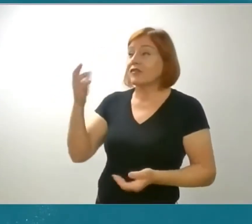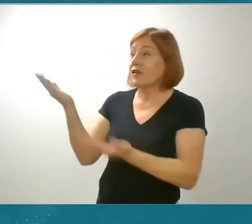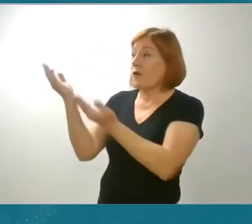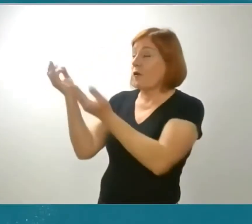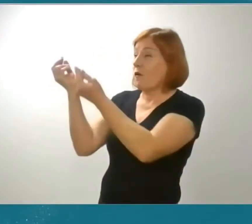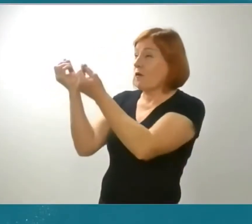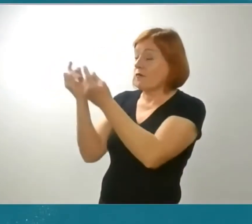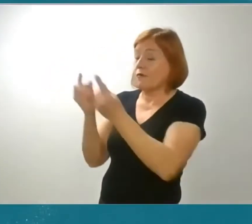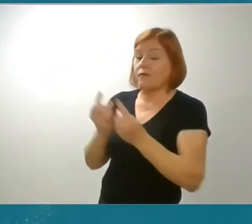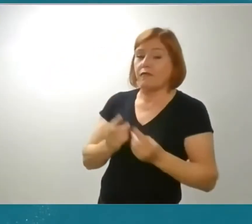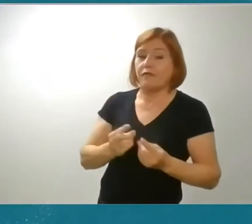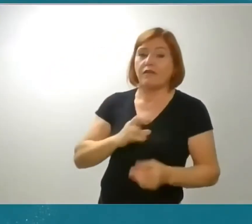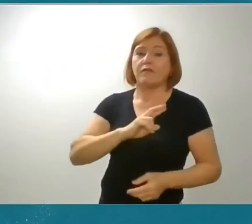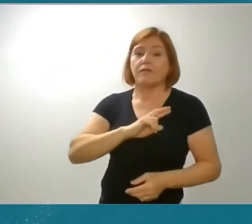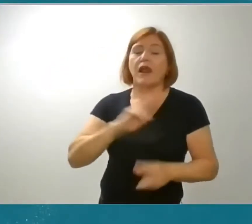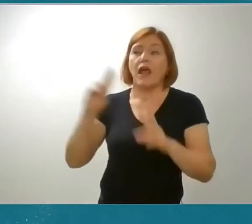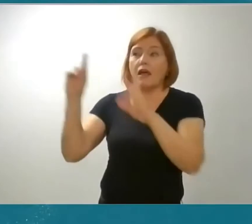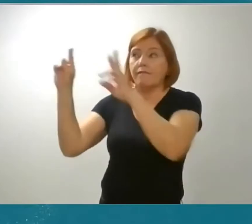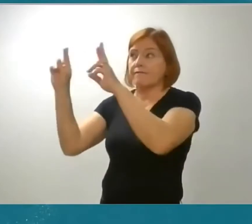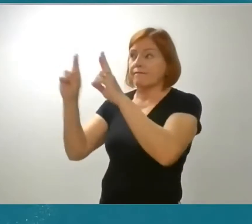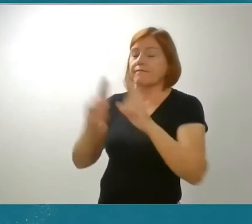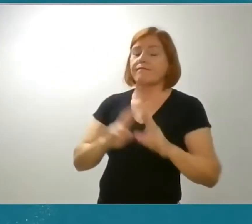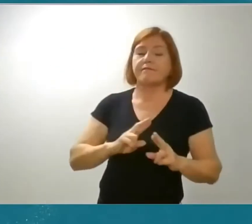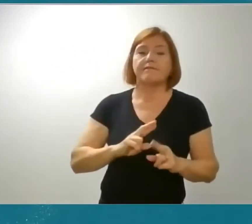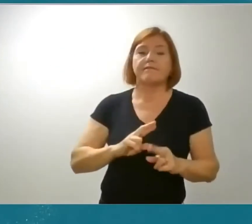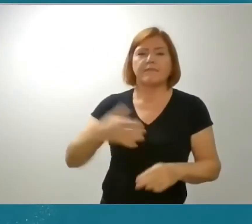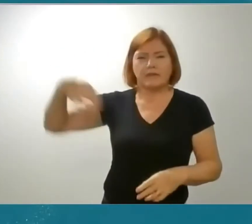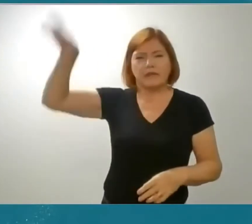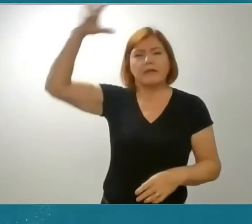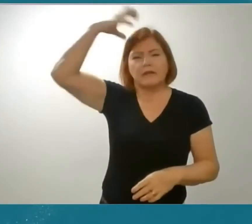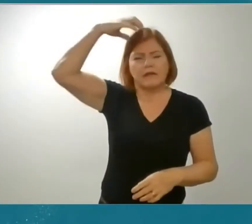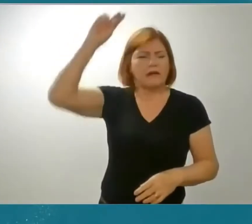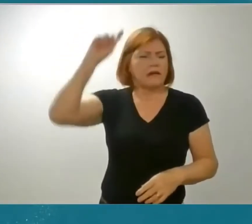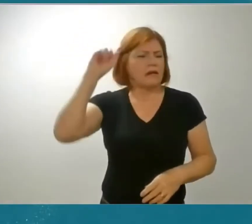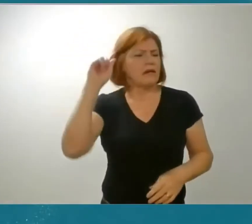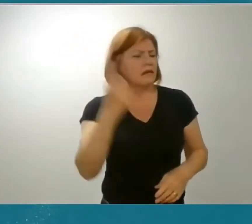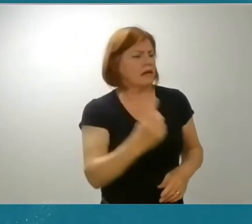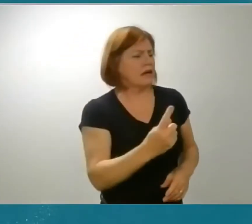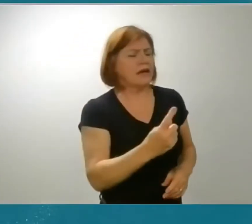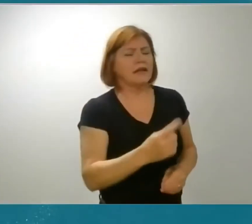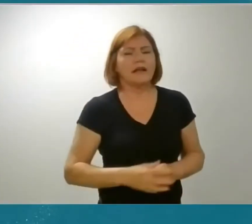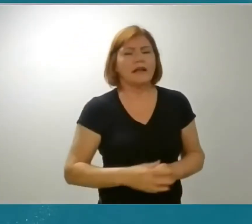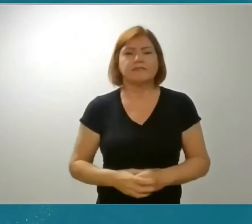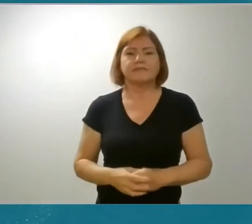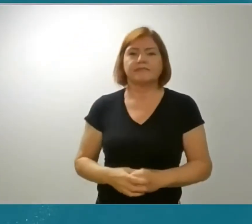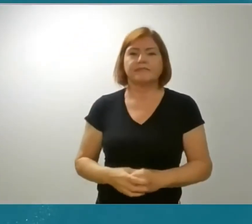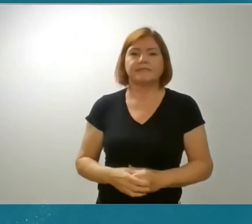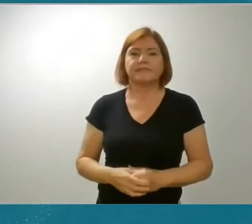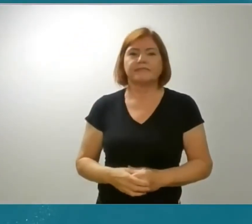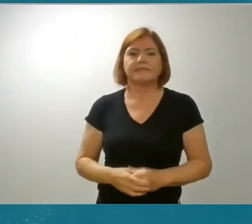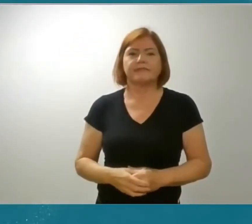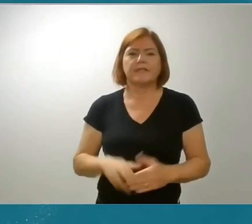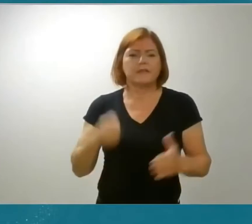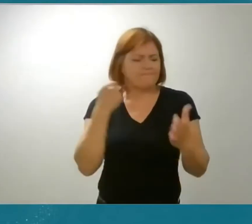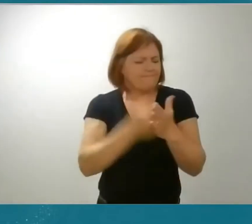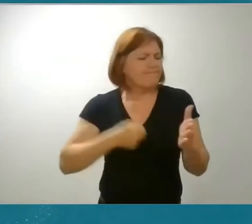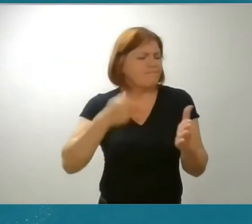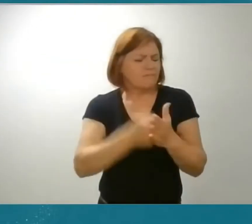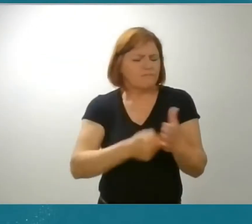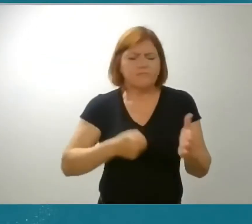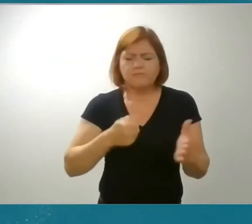pasto ao fogo. Porque, irmãos, quando o Senhor vier no sol da justiça surgir, irmão, nós